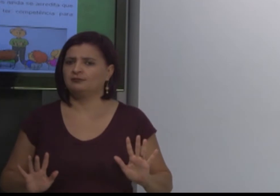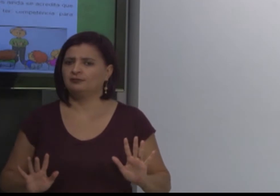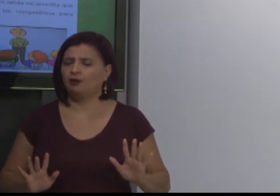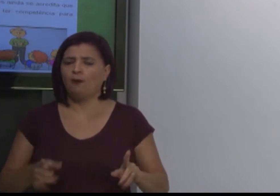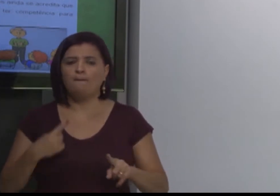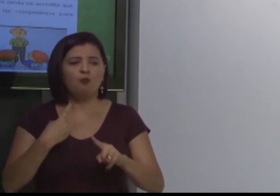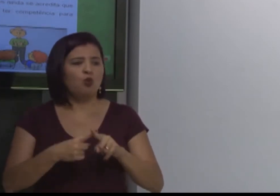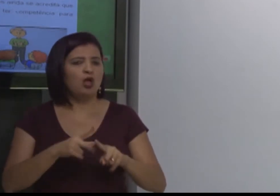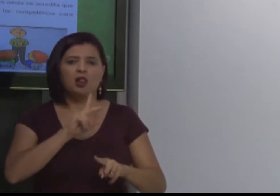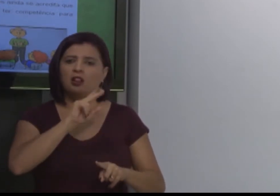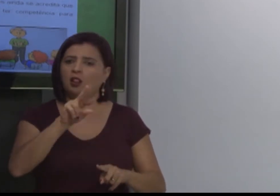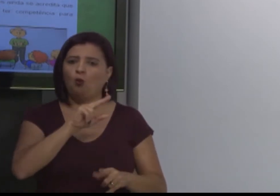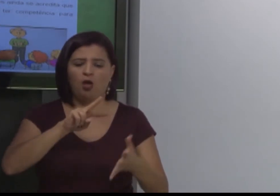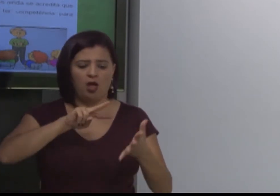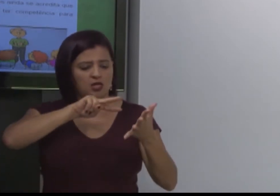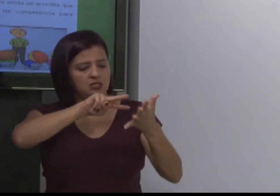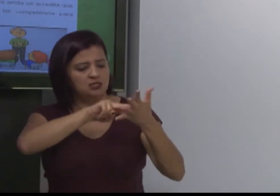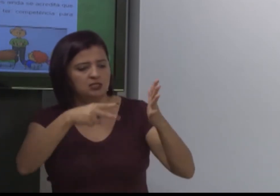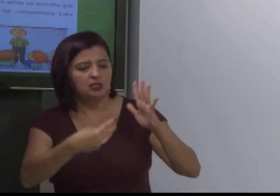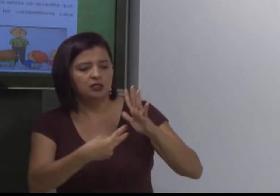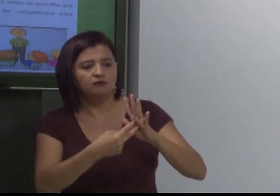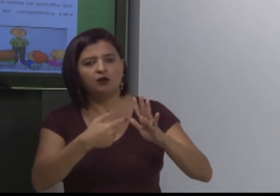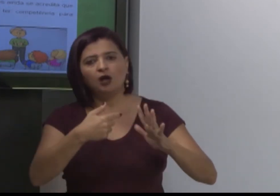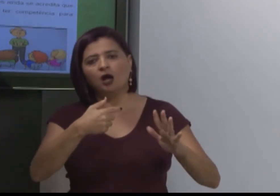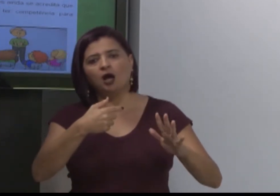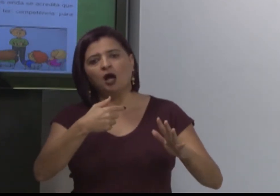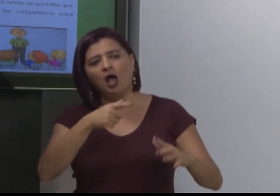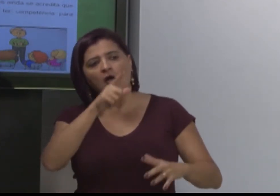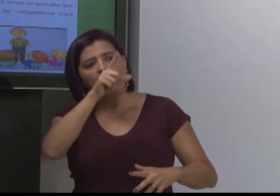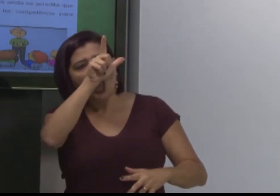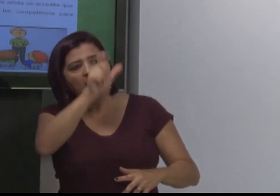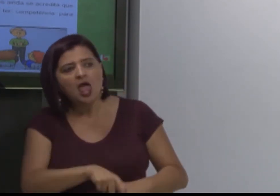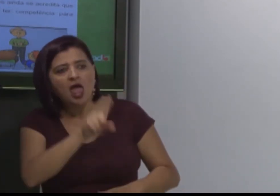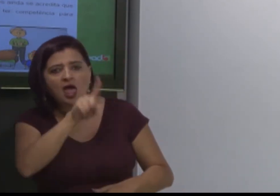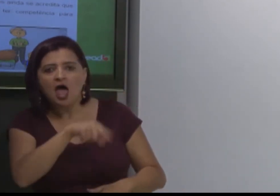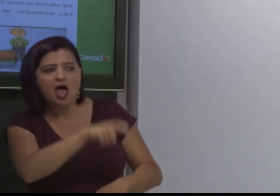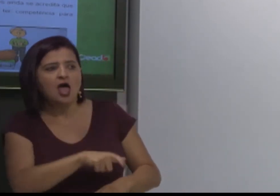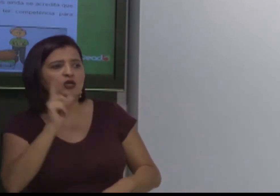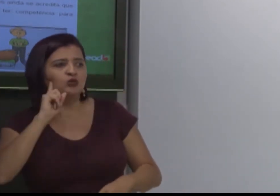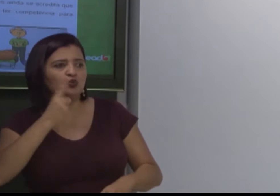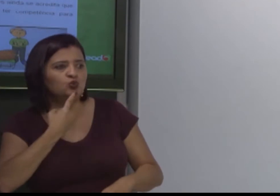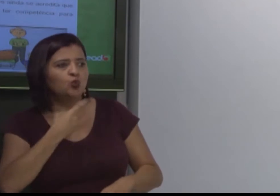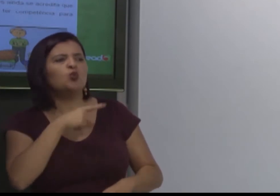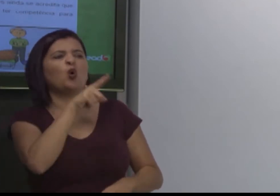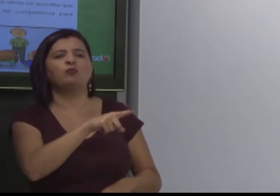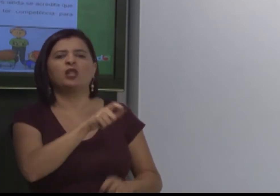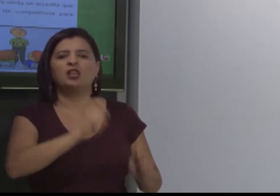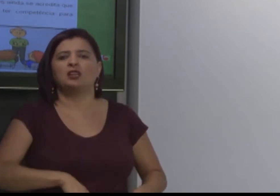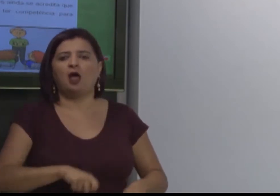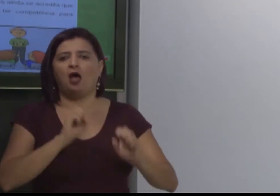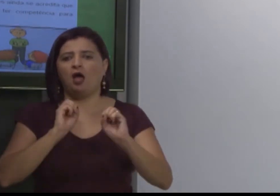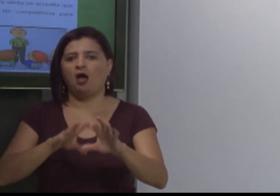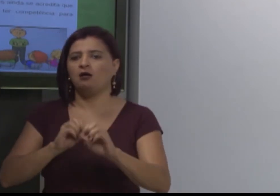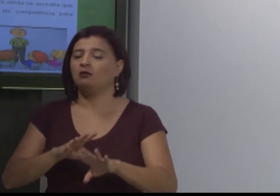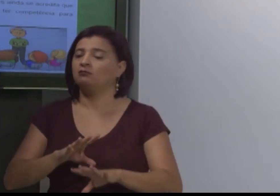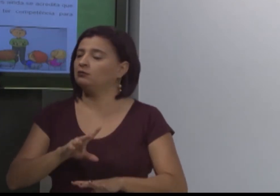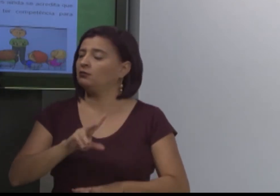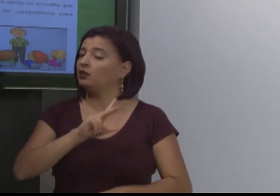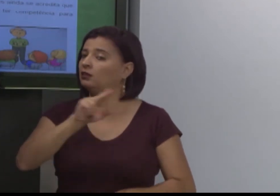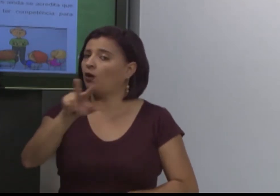É preciso refletir anteriormente. Não significa que somente o fato de ser surdo